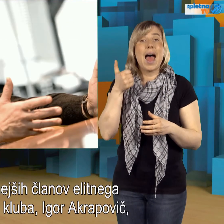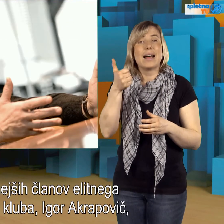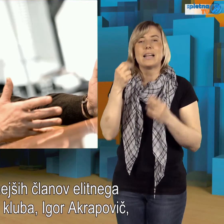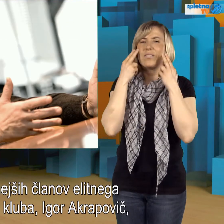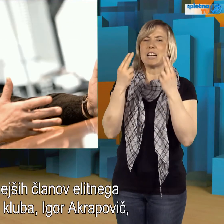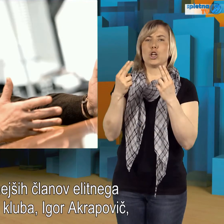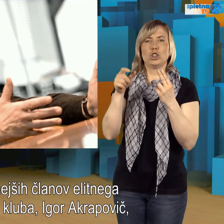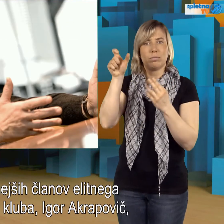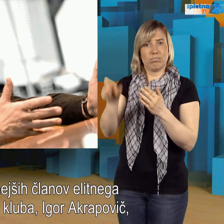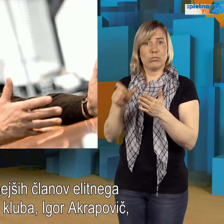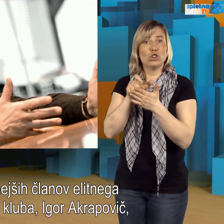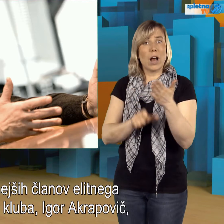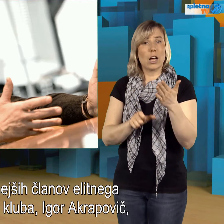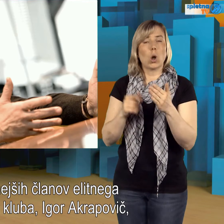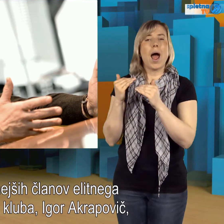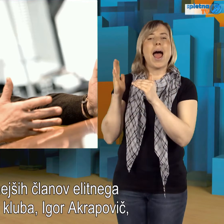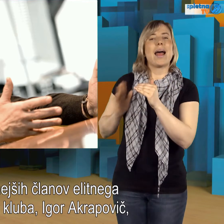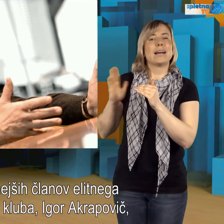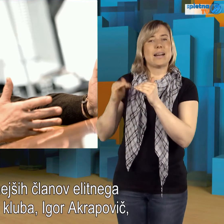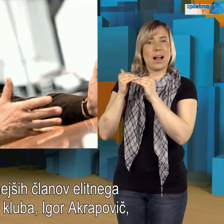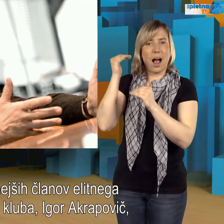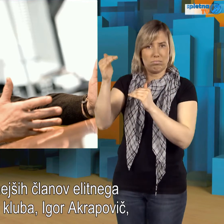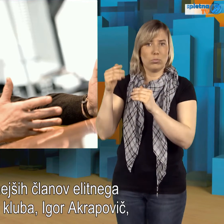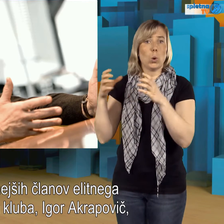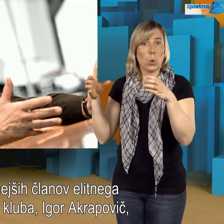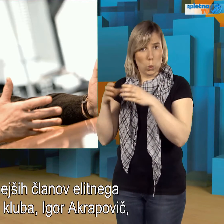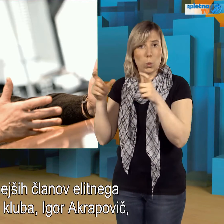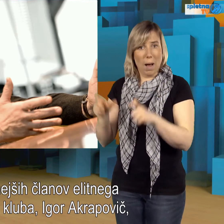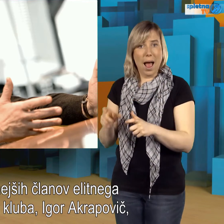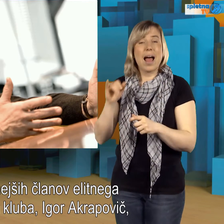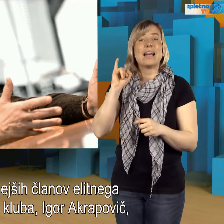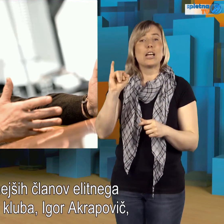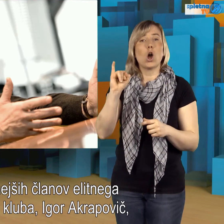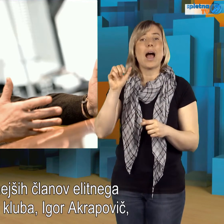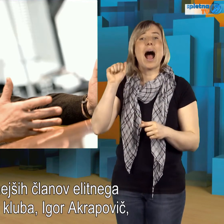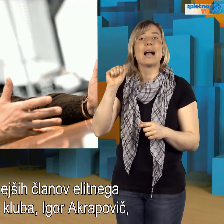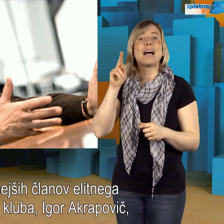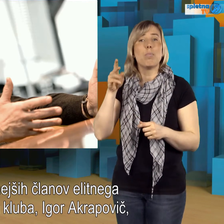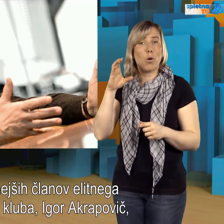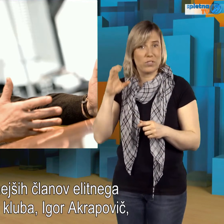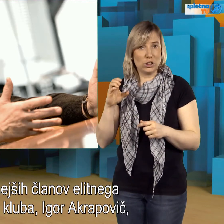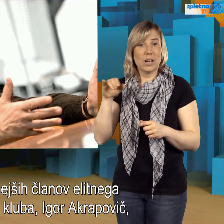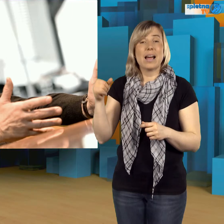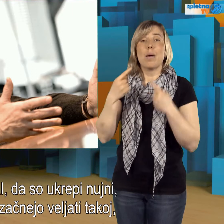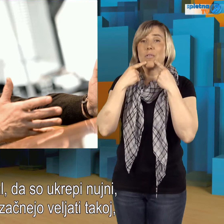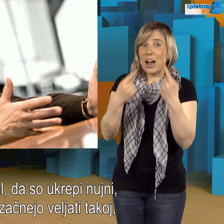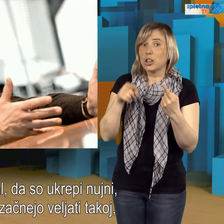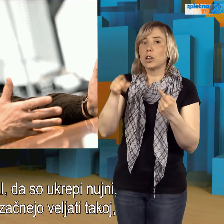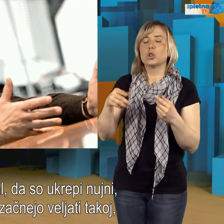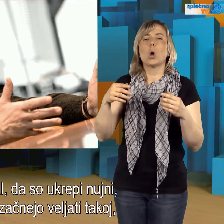Eden vidnejših članov elitnega poslovnega kluba, Igor Akrapovič, je povedal, da so ukrepi nujni, a tudi če začnejo veljati